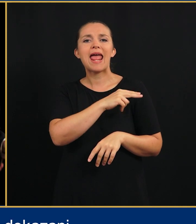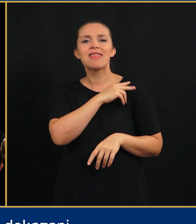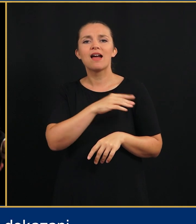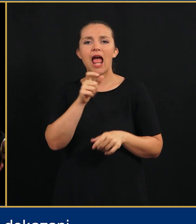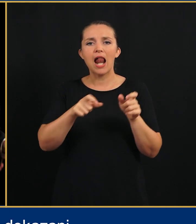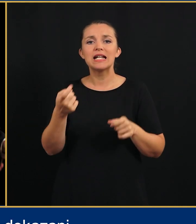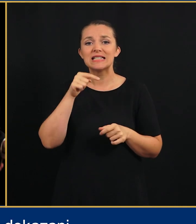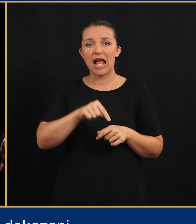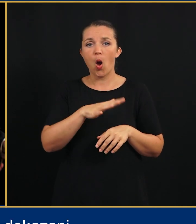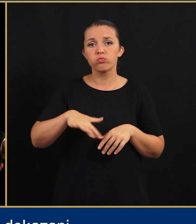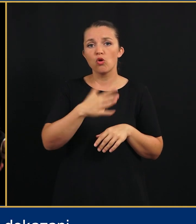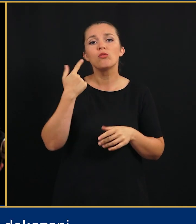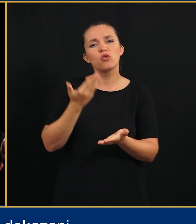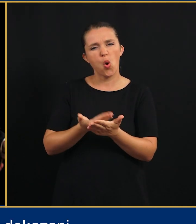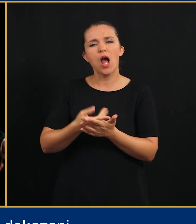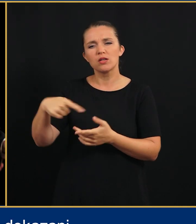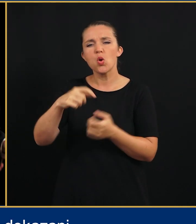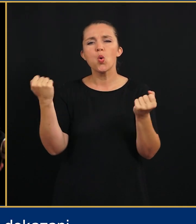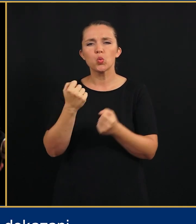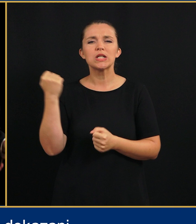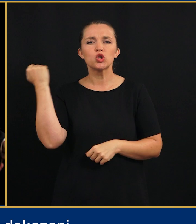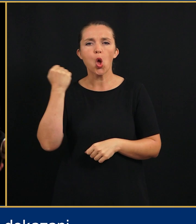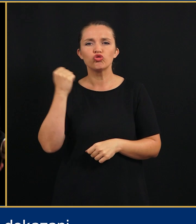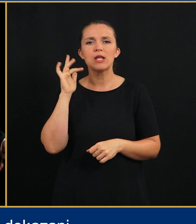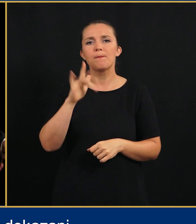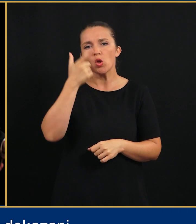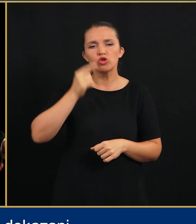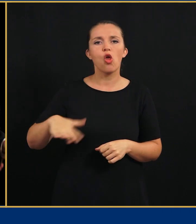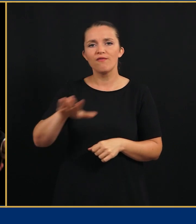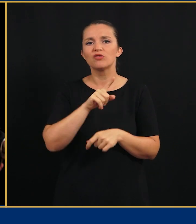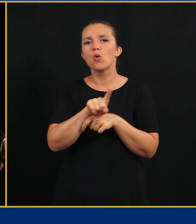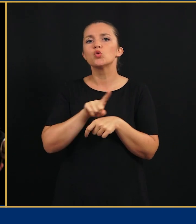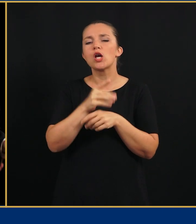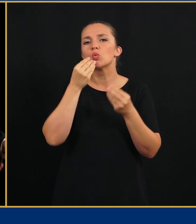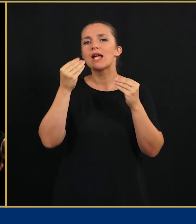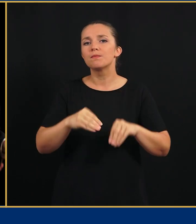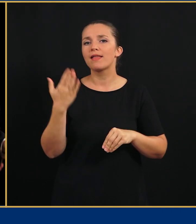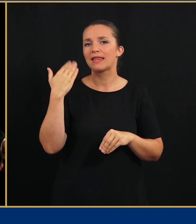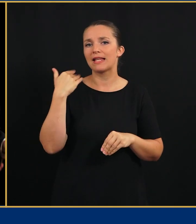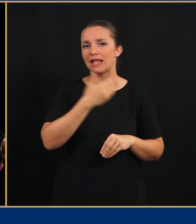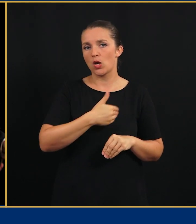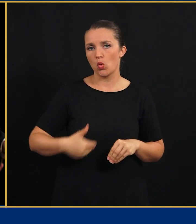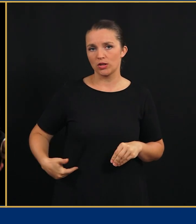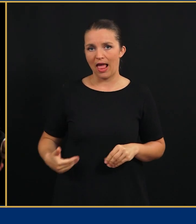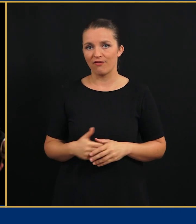tega območja, ki so jim bili dokazani hudi zločini proti človeštvu v času razpada nekdanje